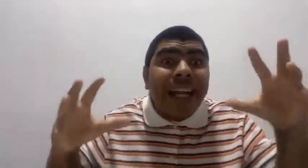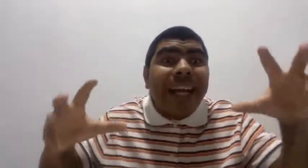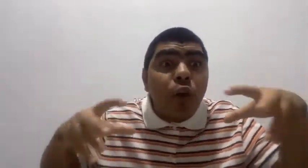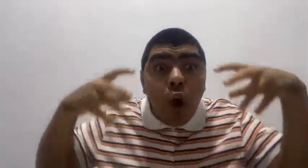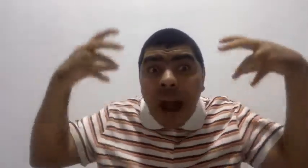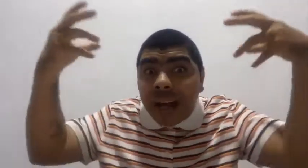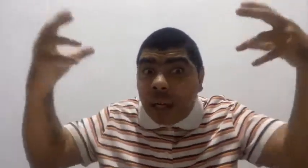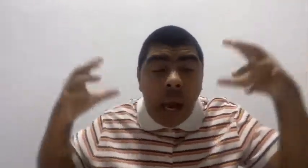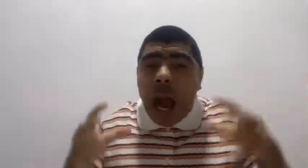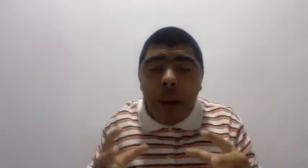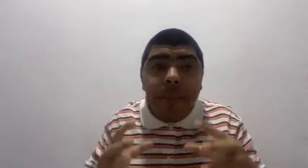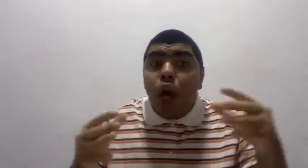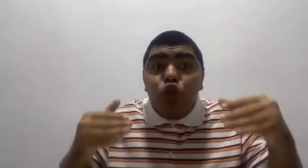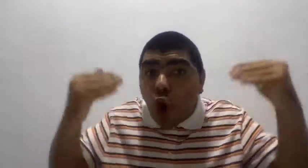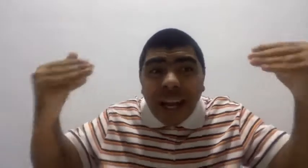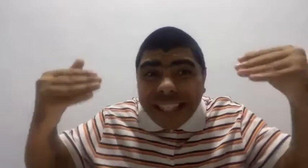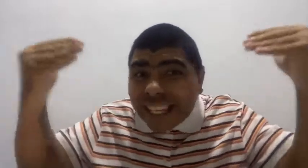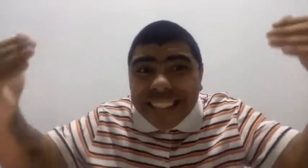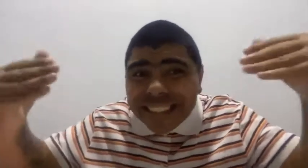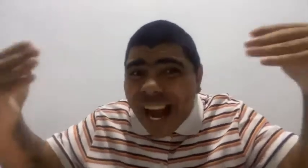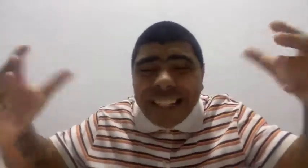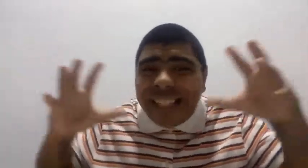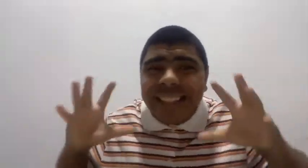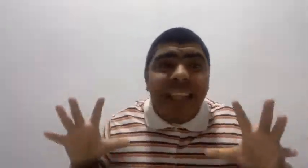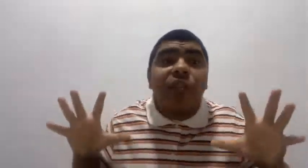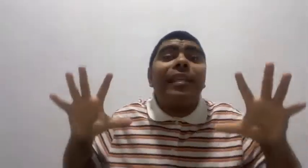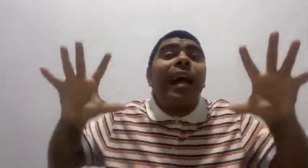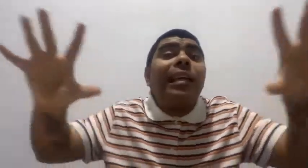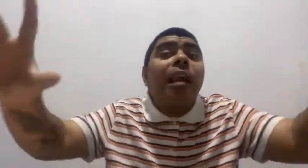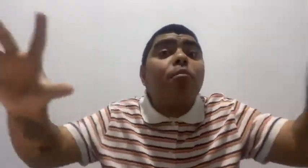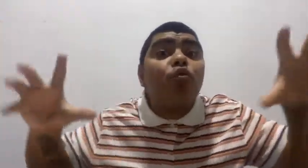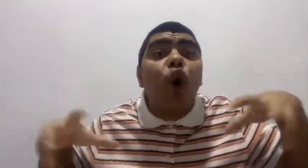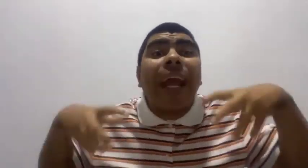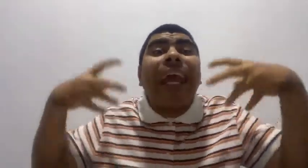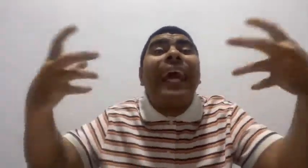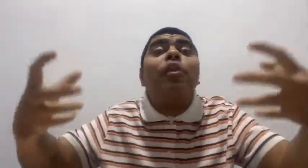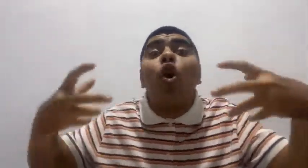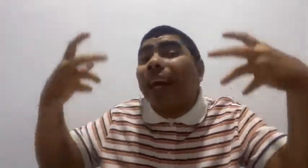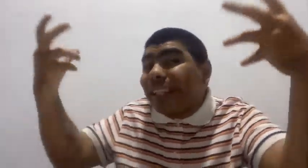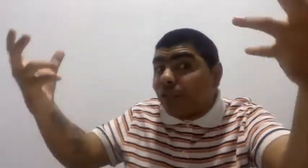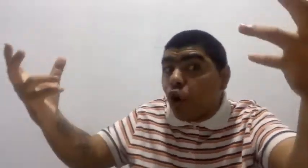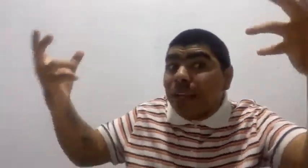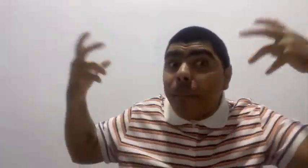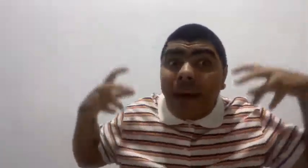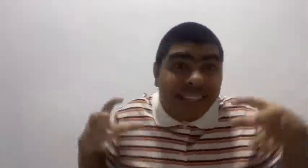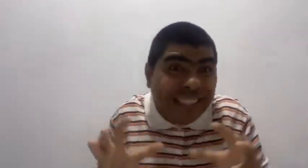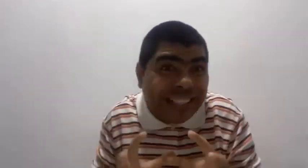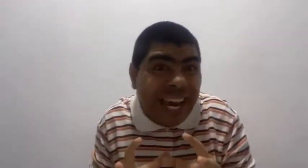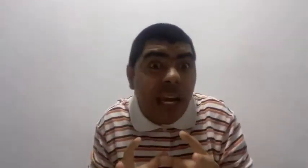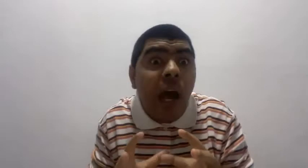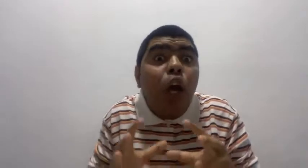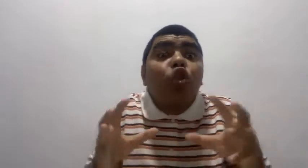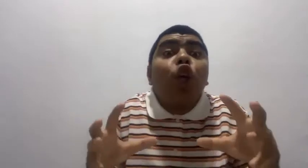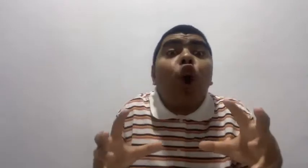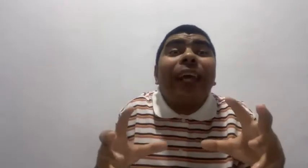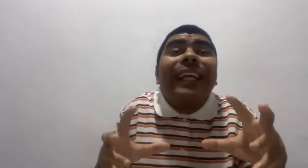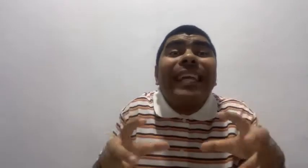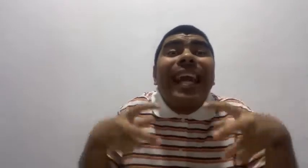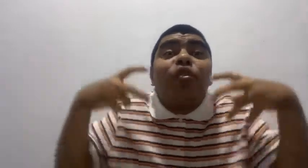no, amén, no que se encarguen de enseñarle al mundo qué es lo que son capaces de hacer, sino de quiénes